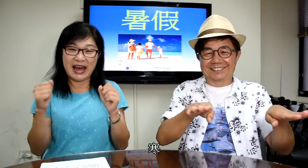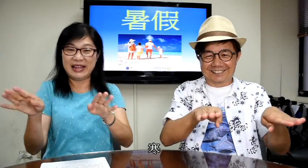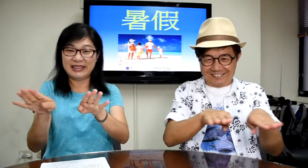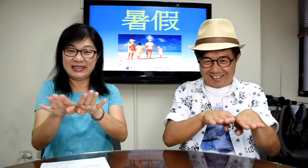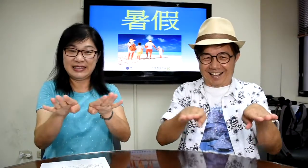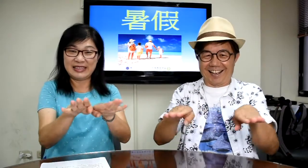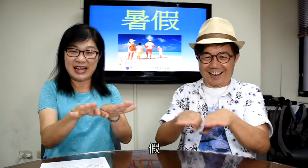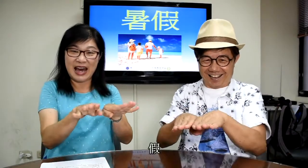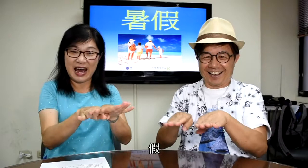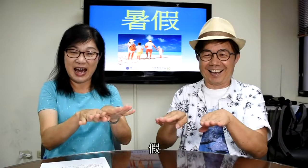寒假，